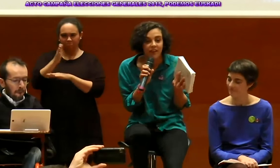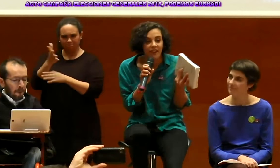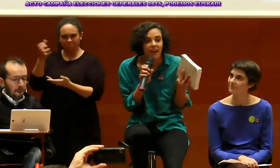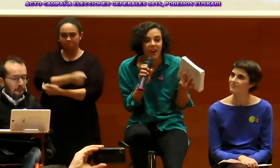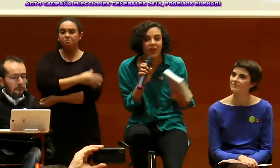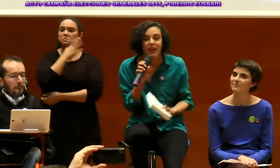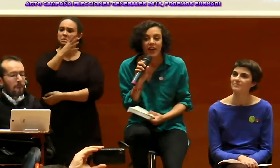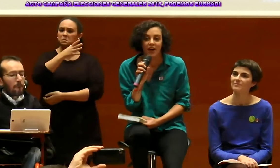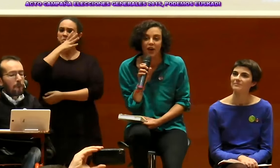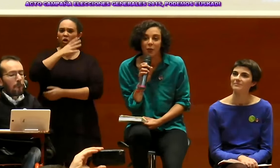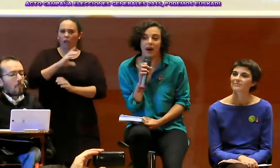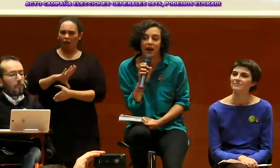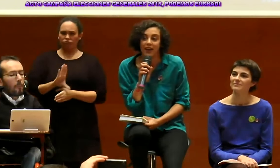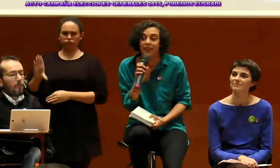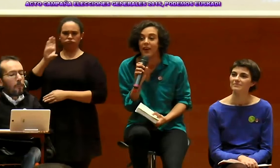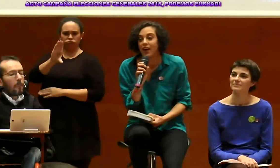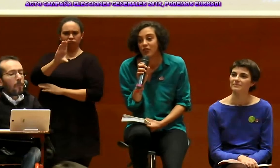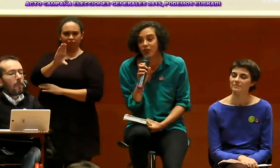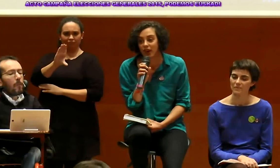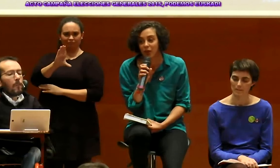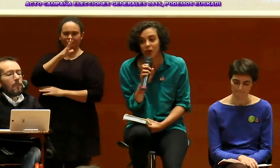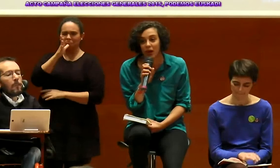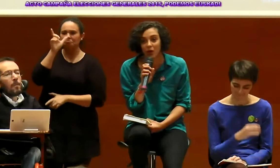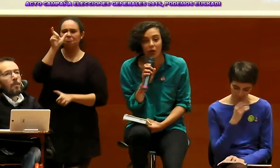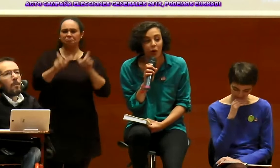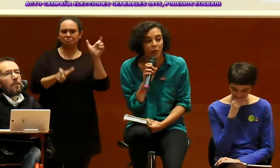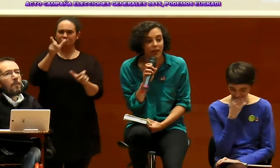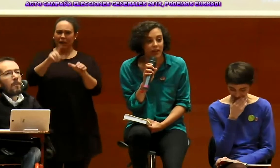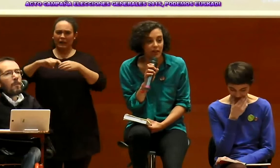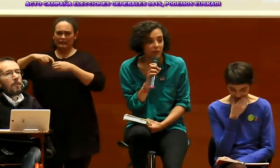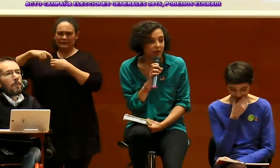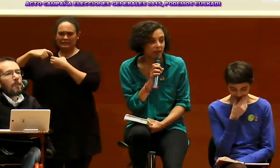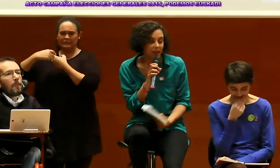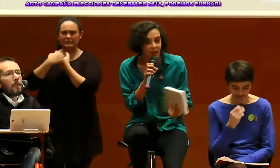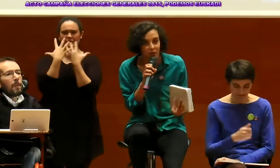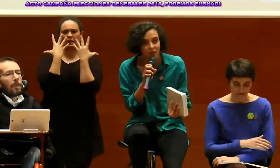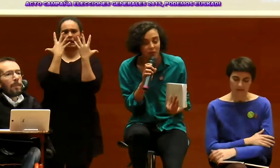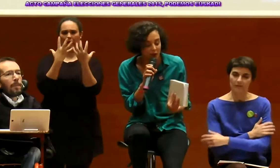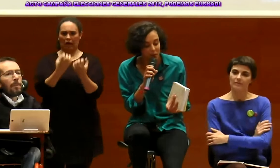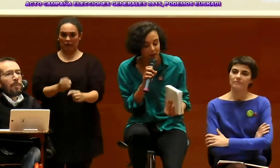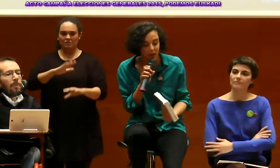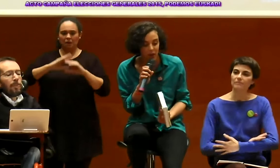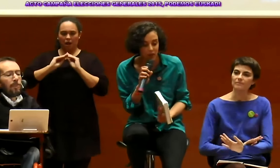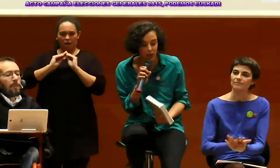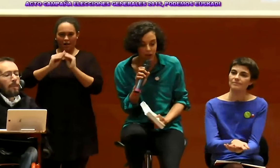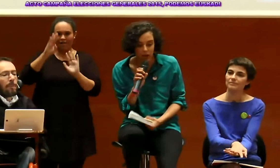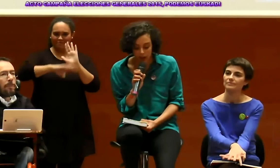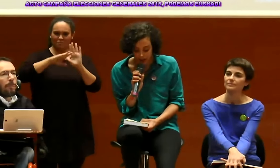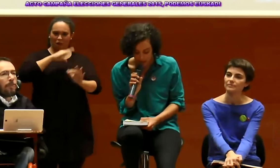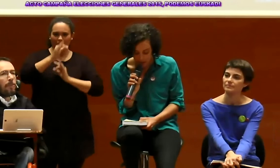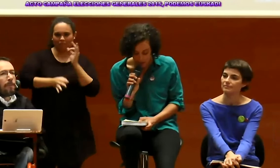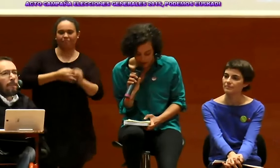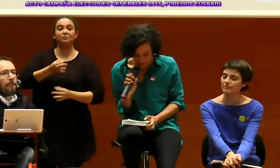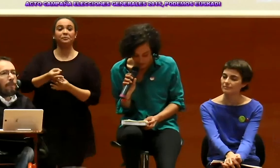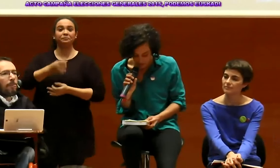da, ailo dira, ba, jende askok hartu delako parte bere eraikuntzan, programaren eraikuntzan.